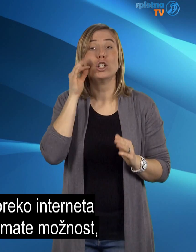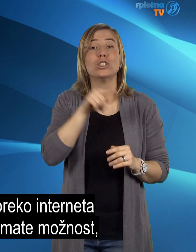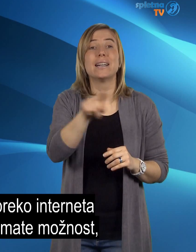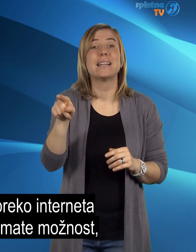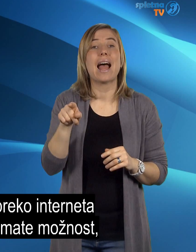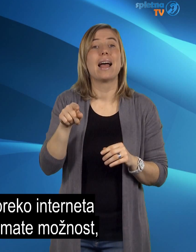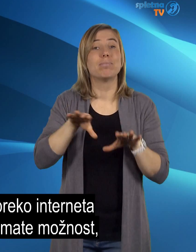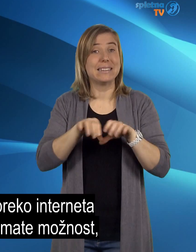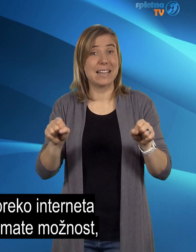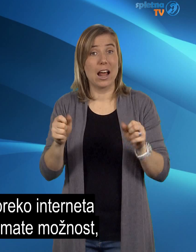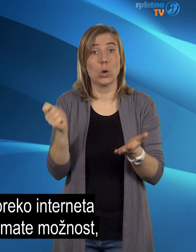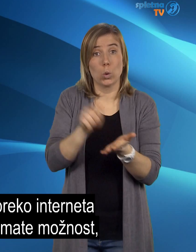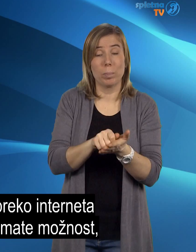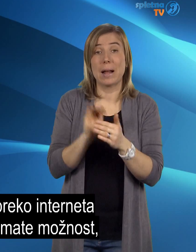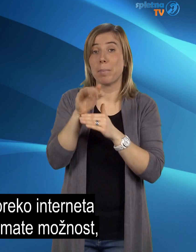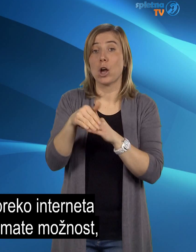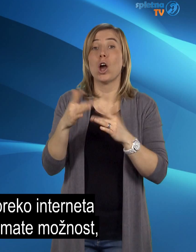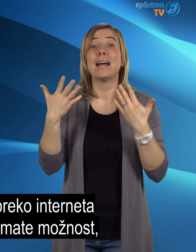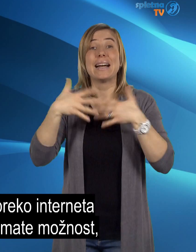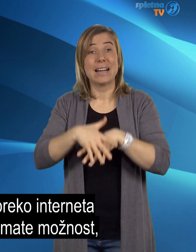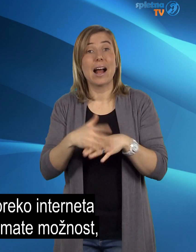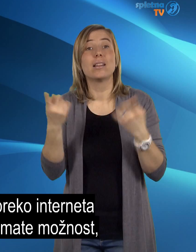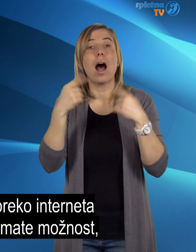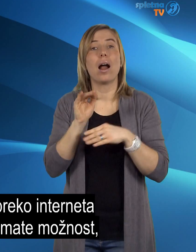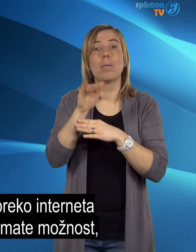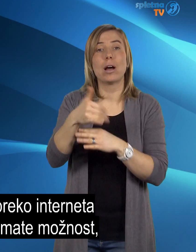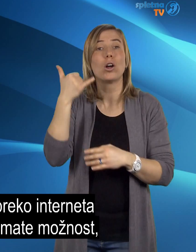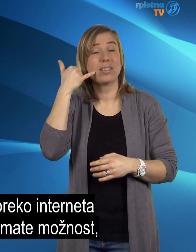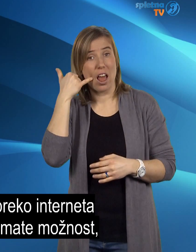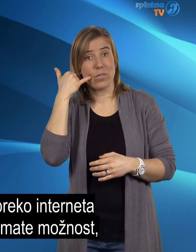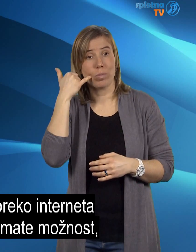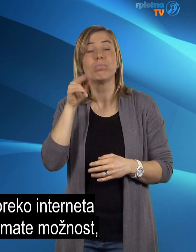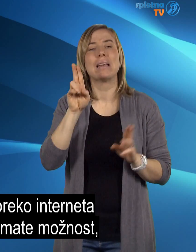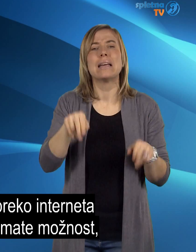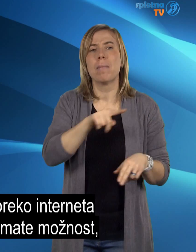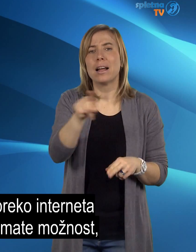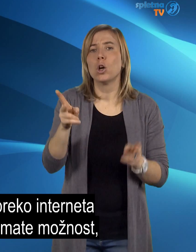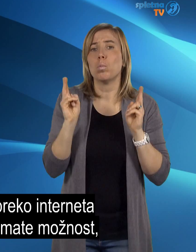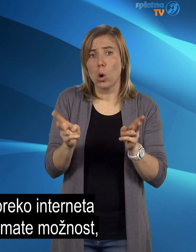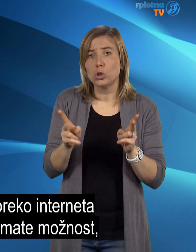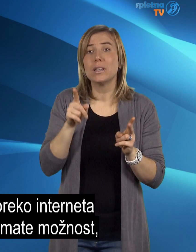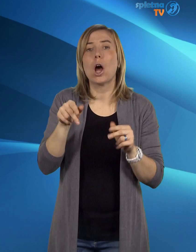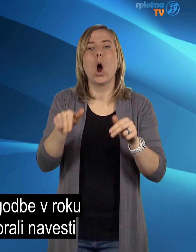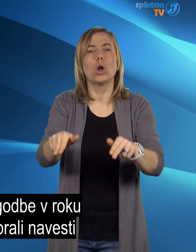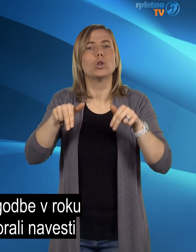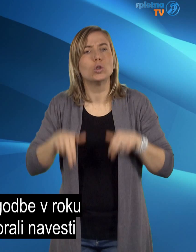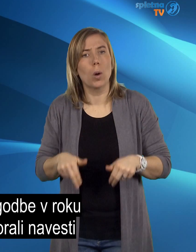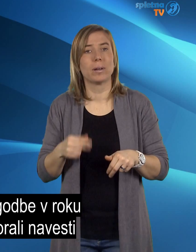Če ste izdelek kupili preko interneta ali pa preko telefona, imate možnost, da odstopite od pogodbe v roku 14